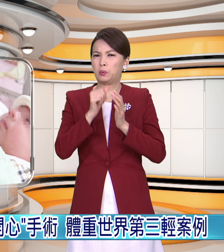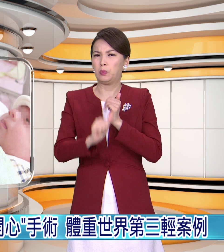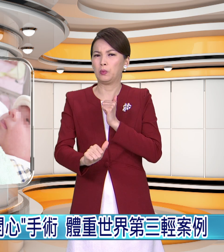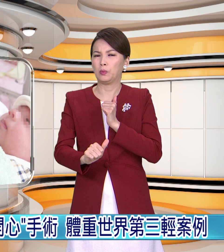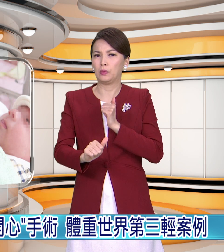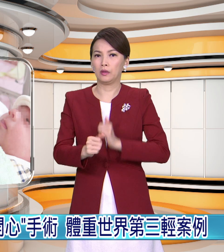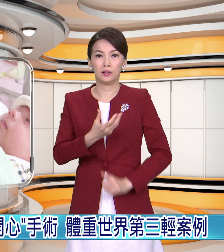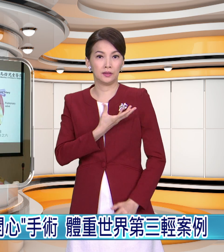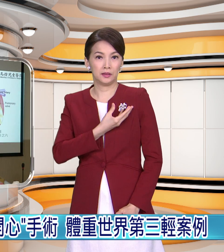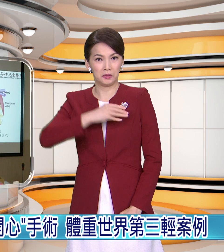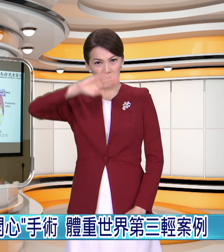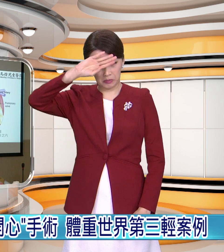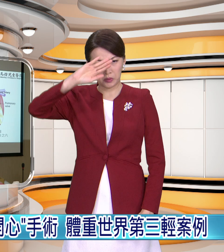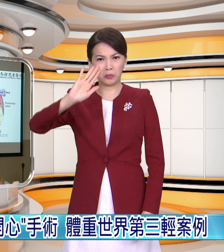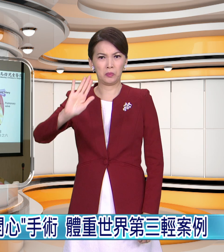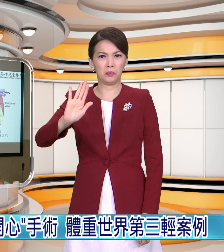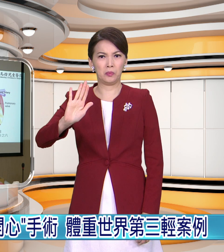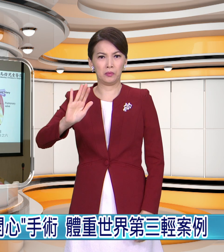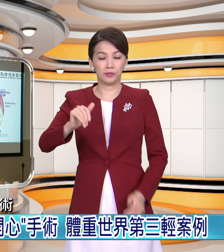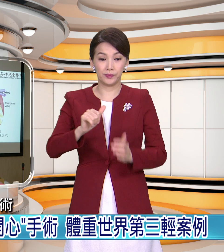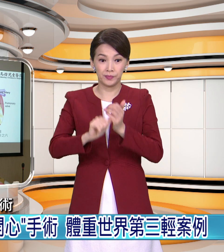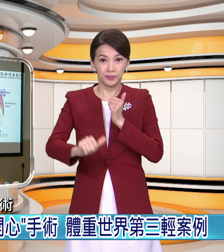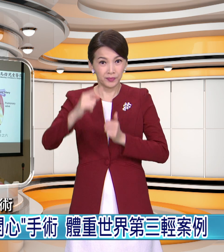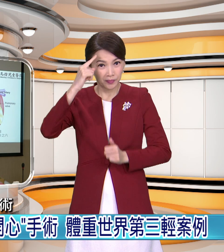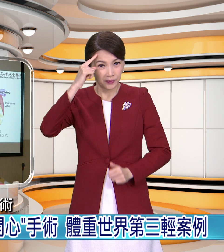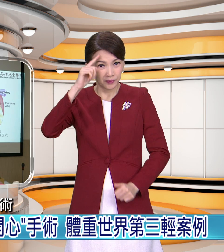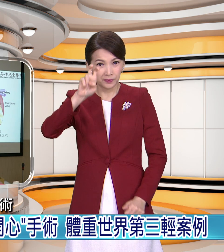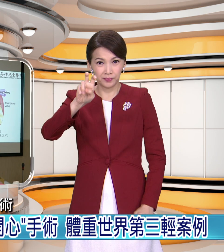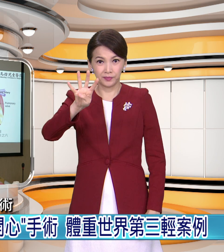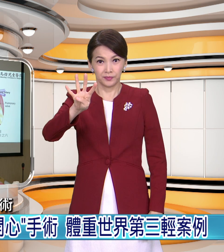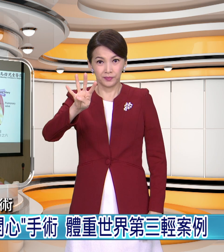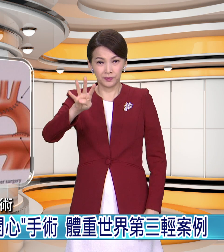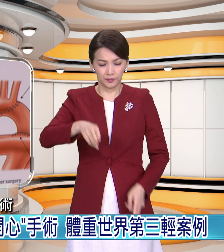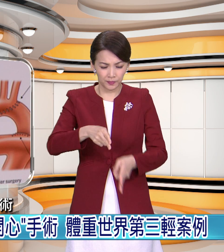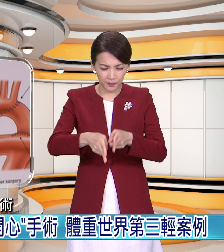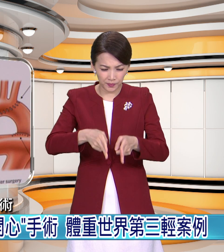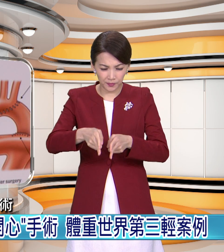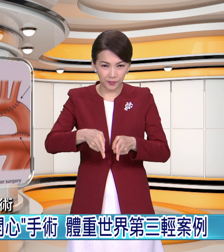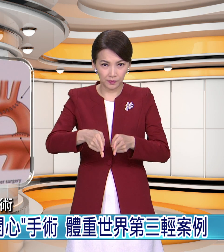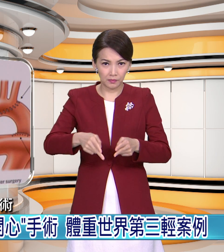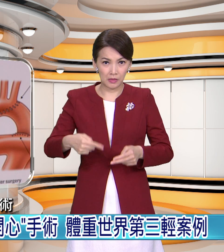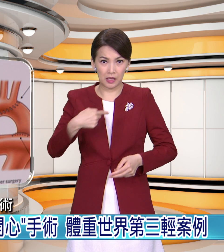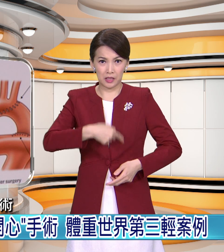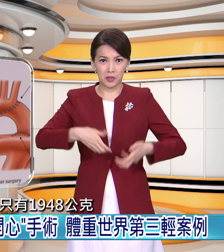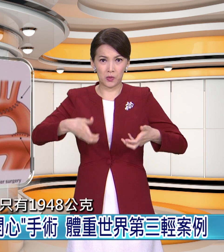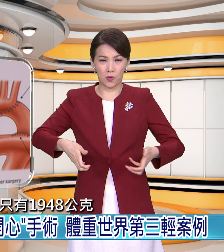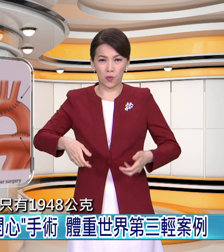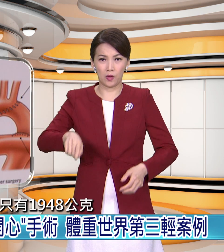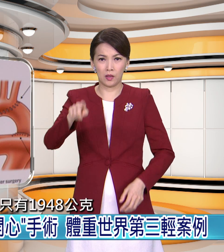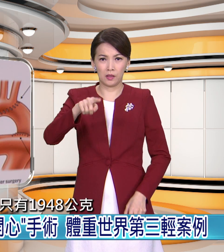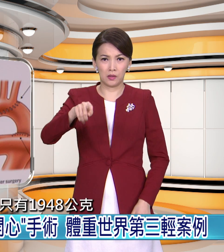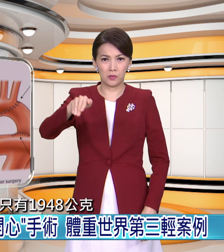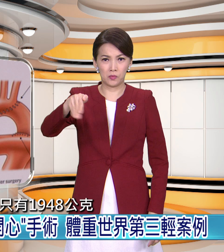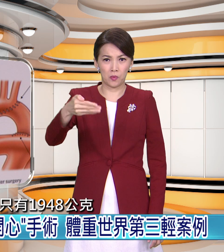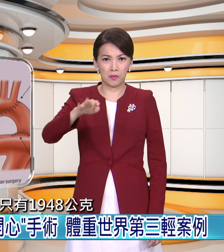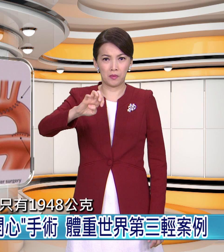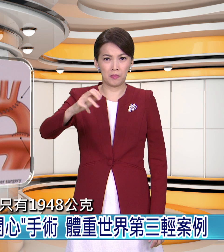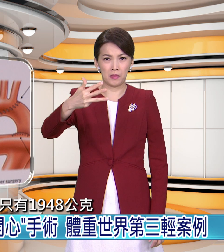出生后24天帮他进行开心手术。而这名宝宝他的